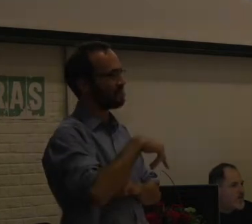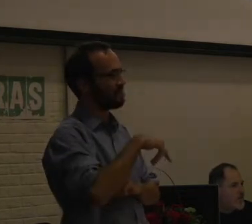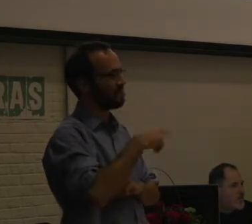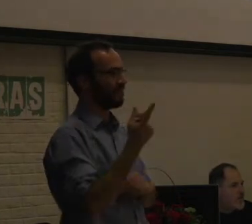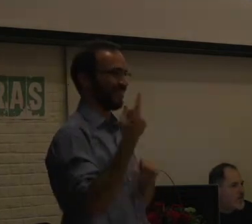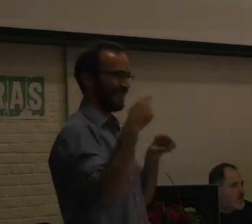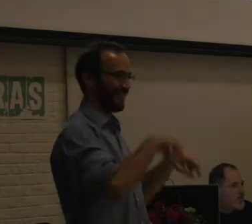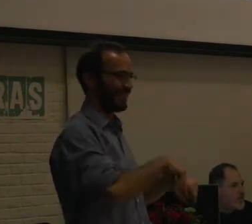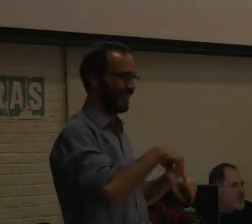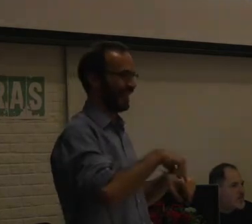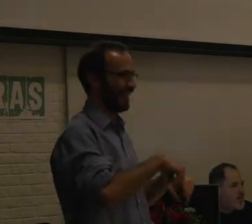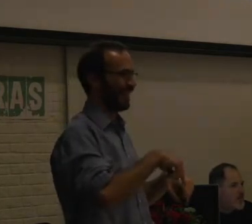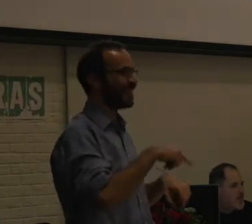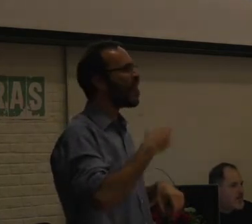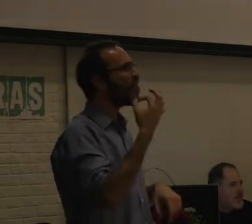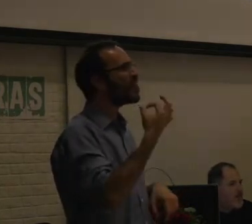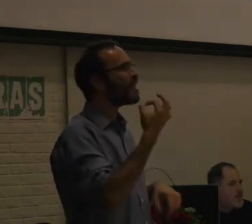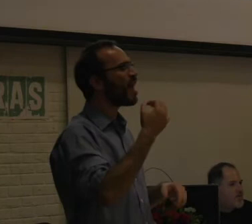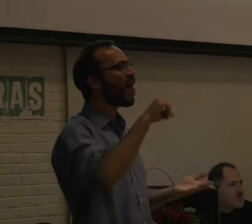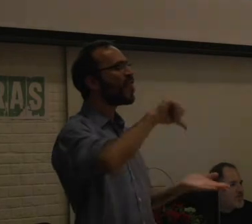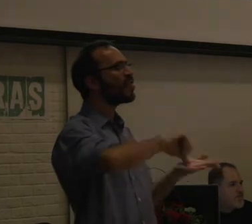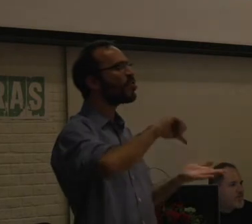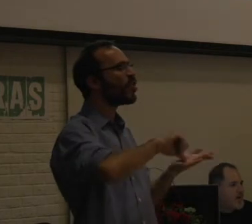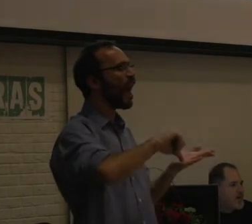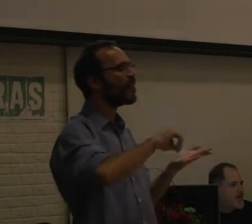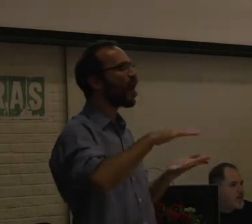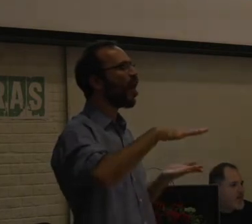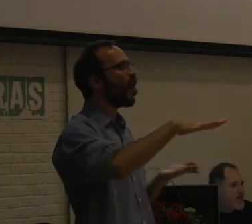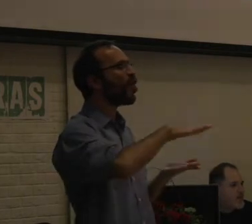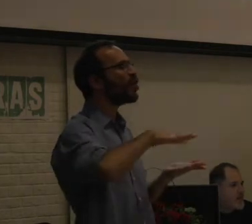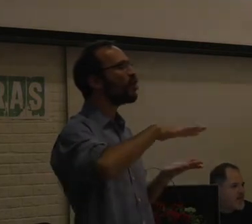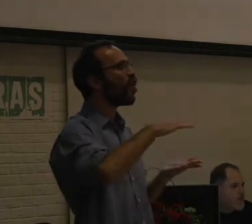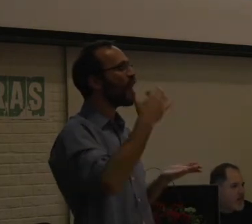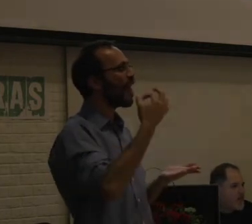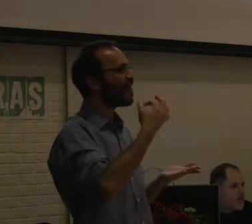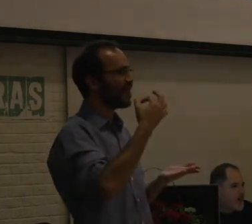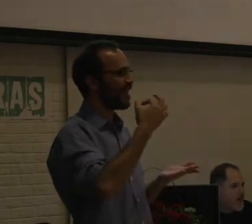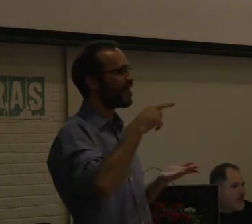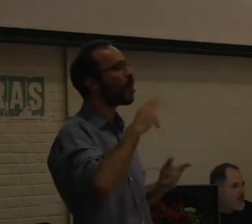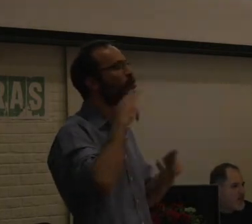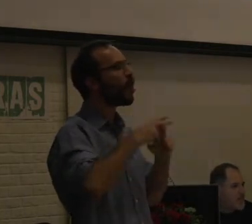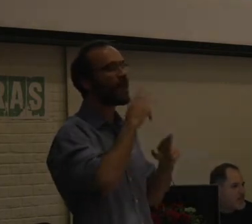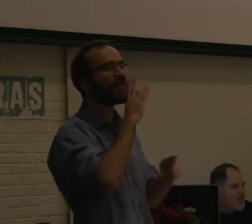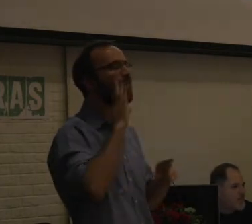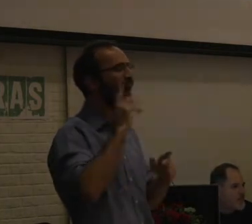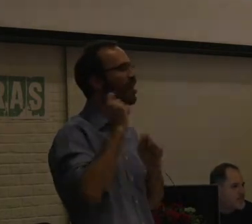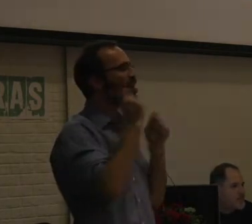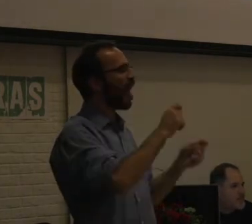ciudad con el nombre de tu madre. Entonces funda la ciudad de Mantua, en honor al nombre de Manto de su